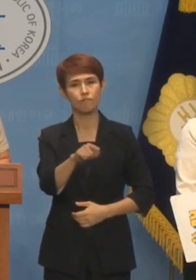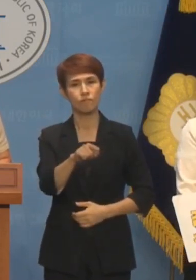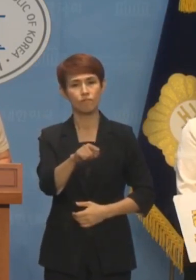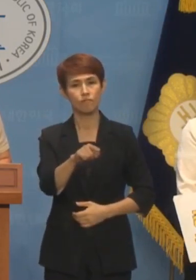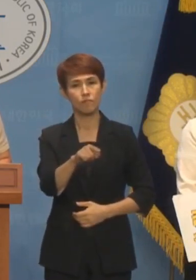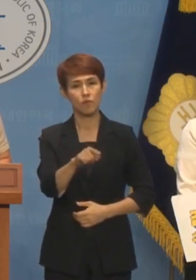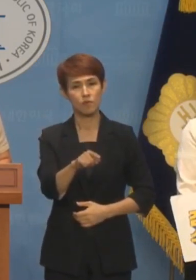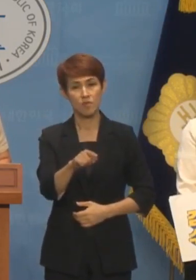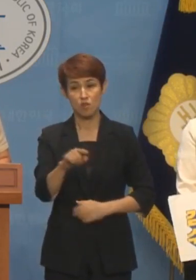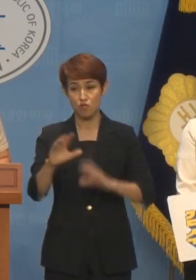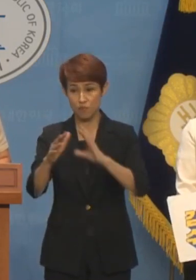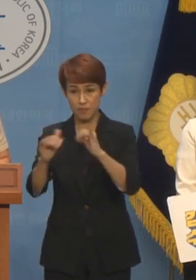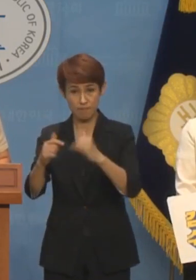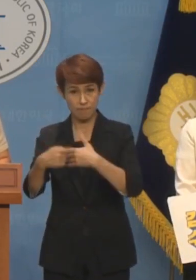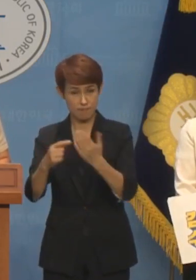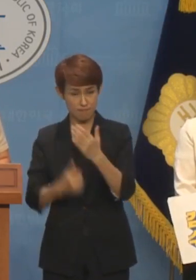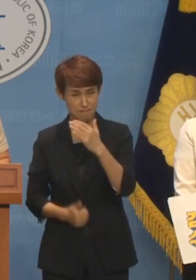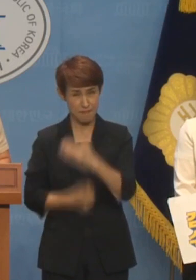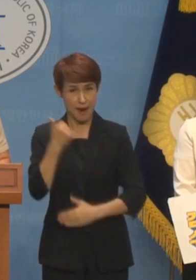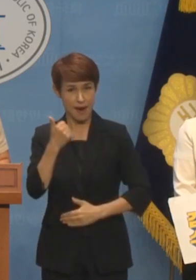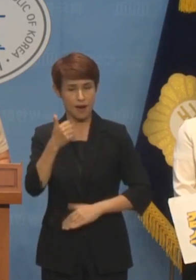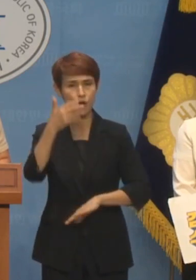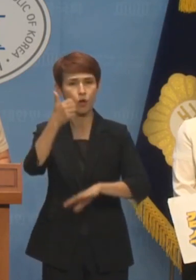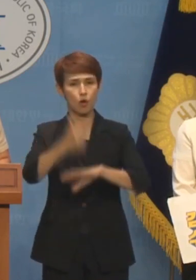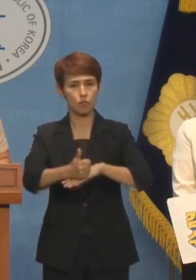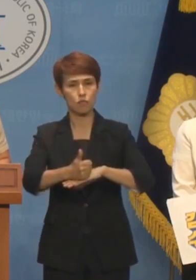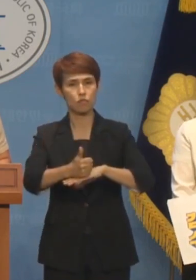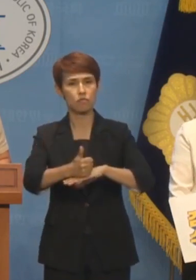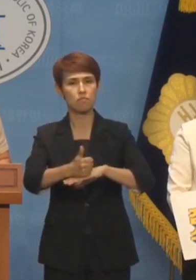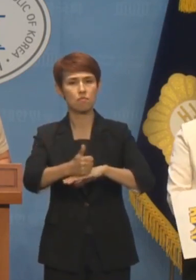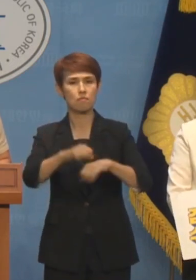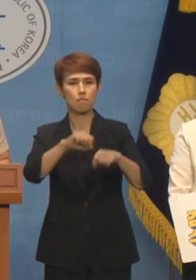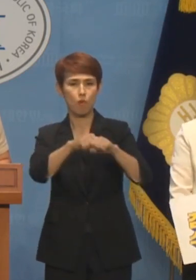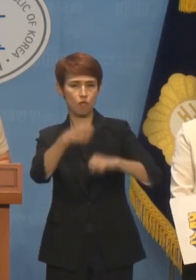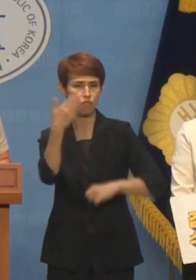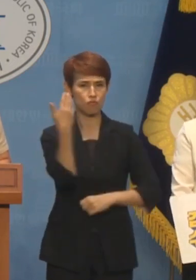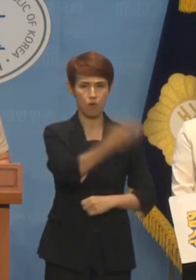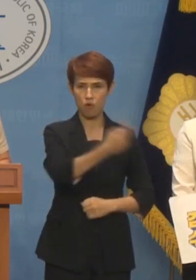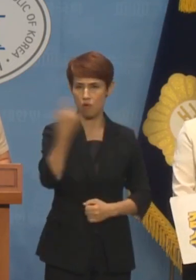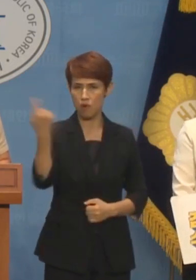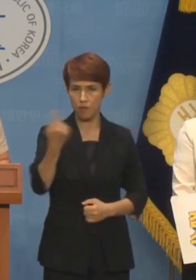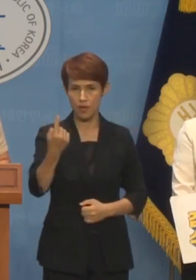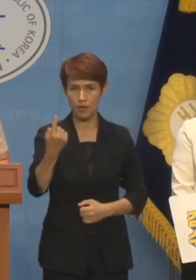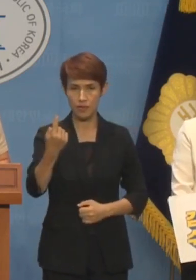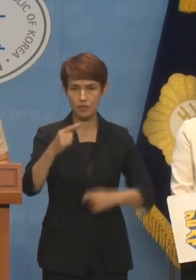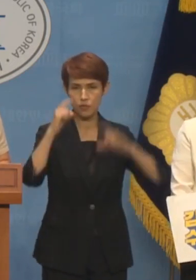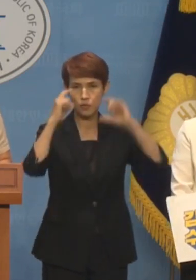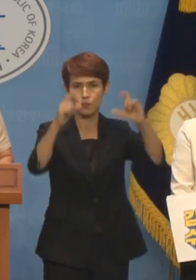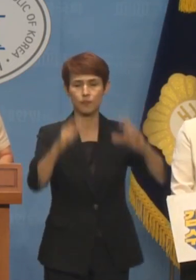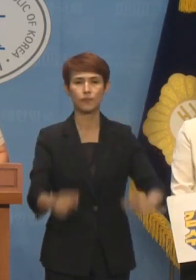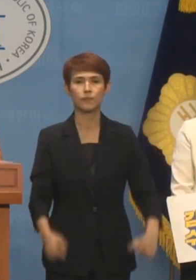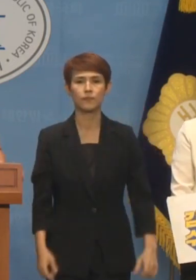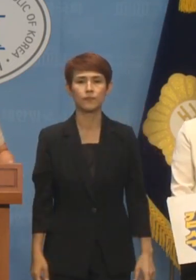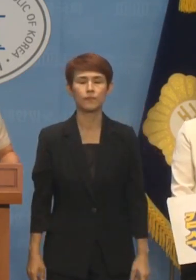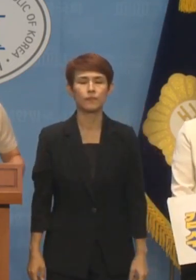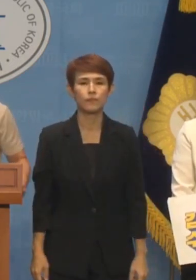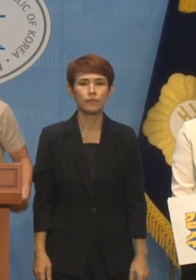곧 분노한 민심에 준엄한 심판에 직면할 것임을 강력하게 경고합니다.